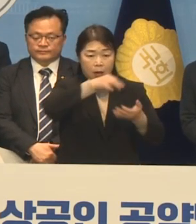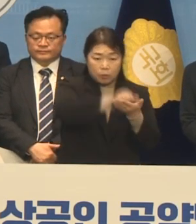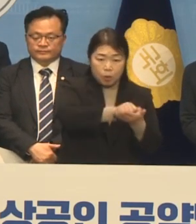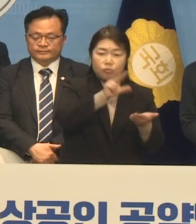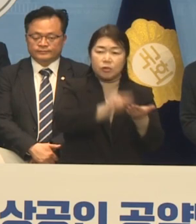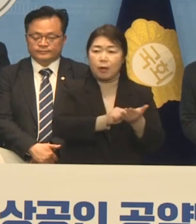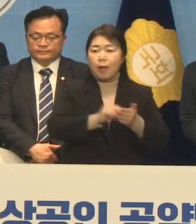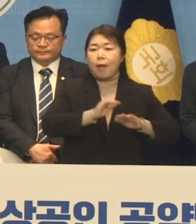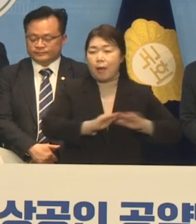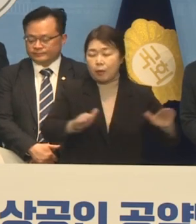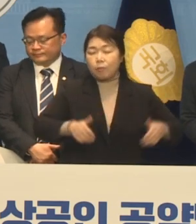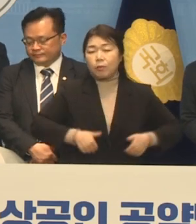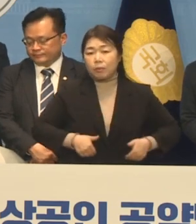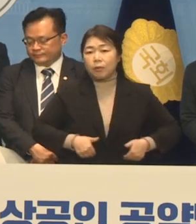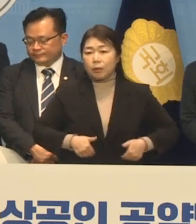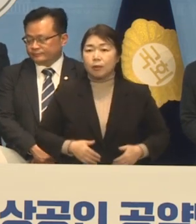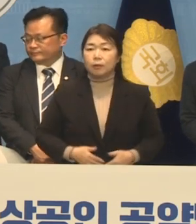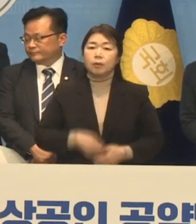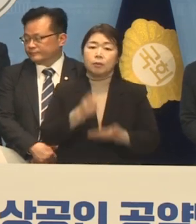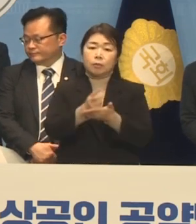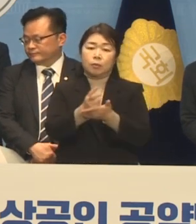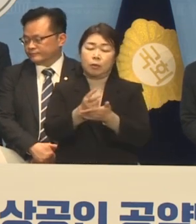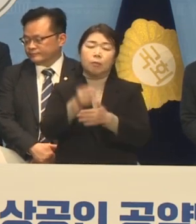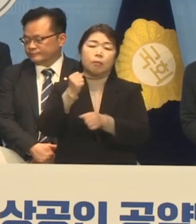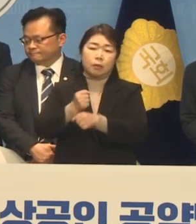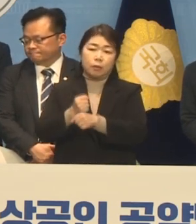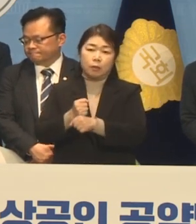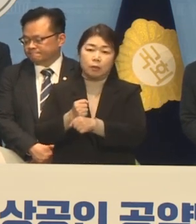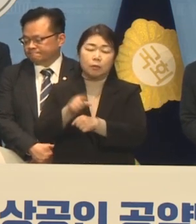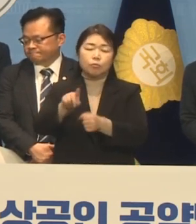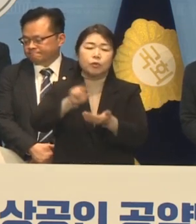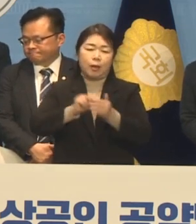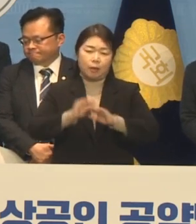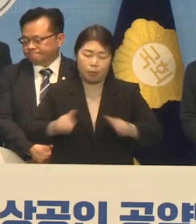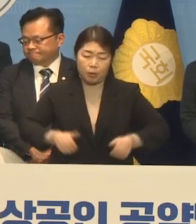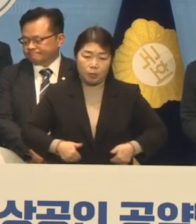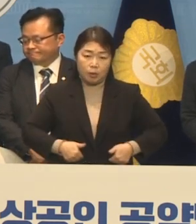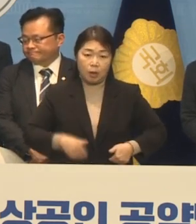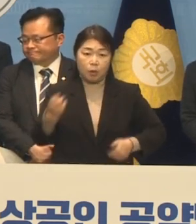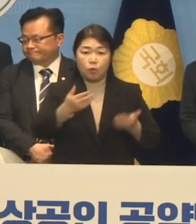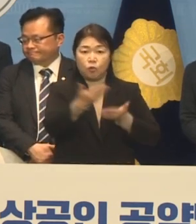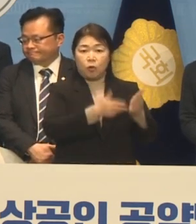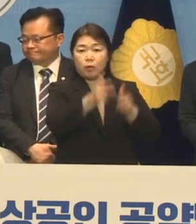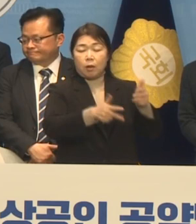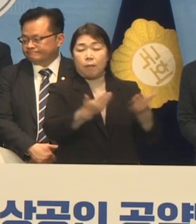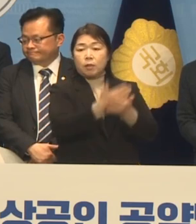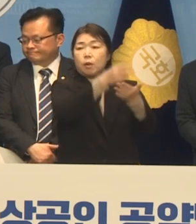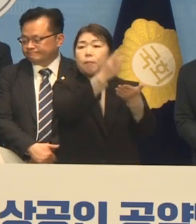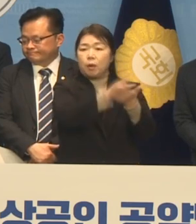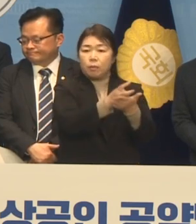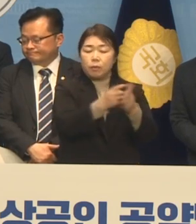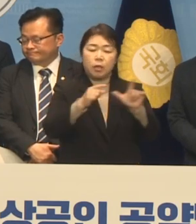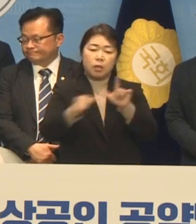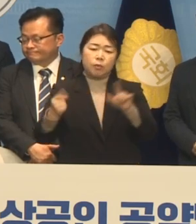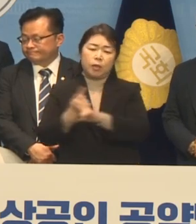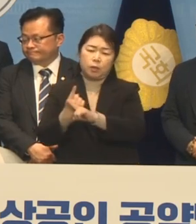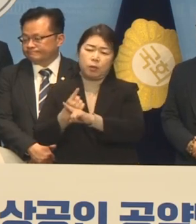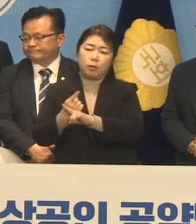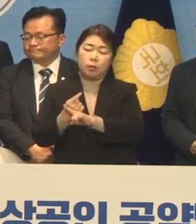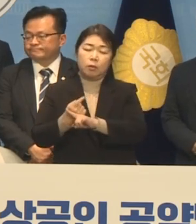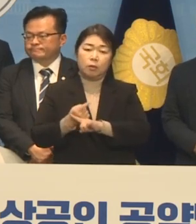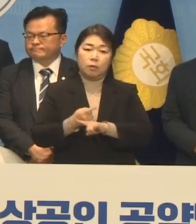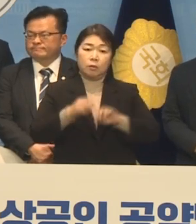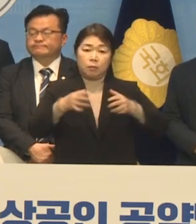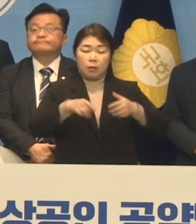입법을 통해 제도화되기를 기대합니다. 우리가 흔히 얘기한 유통산업발전법이라는 게 있습니다. 그것을 일부 개정해서